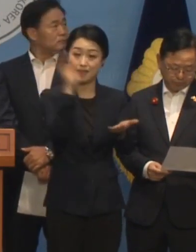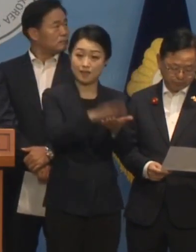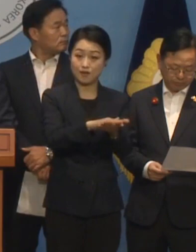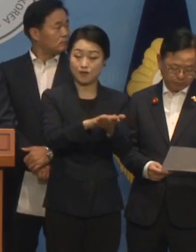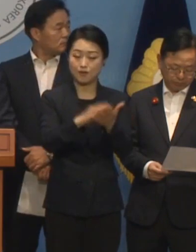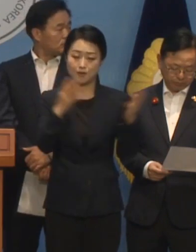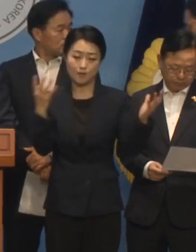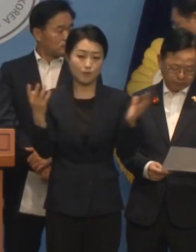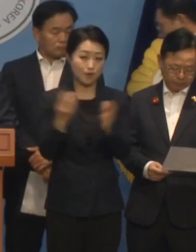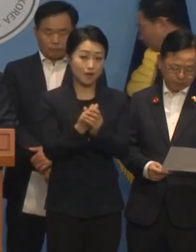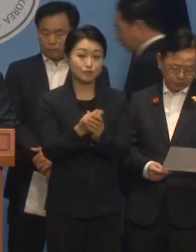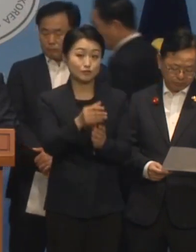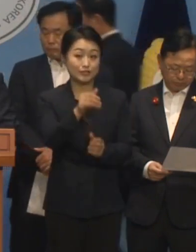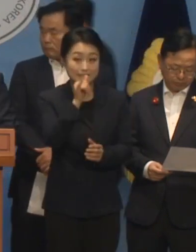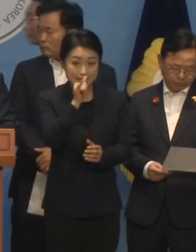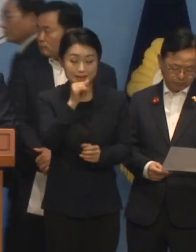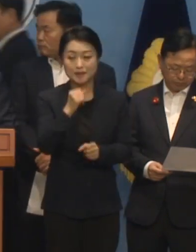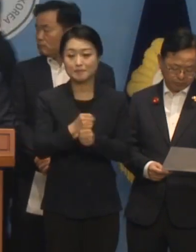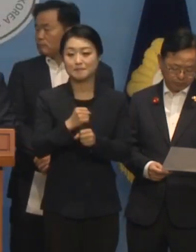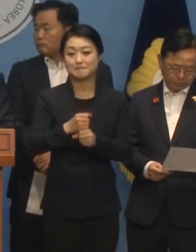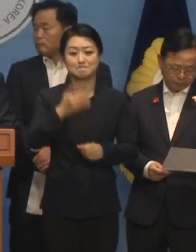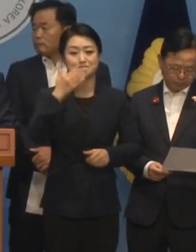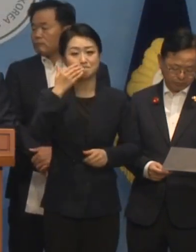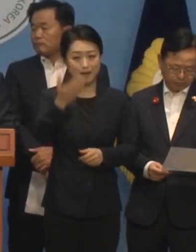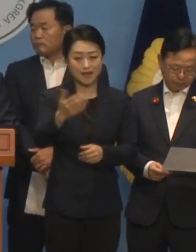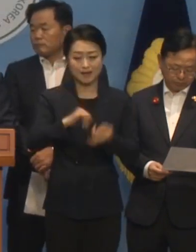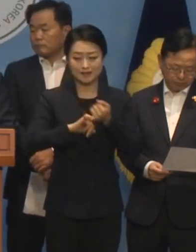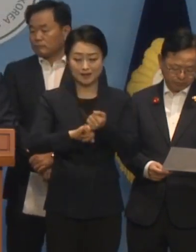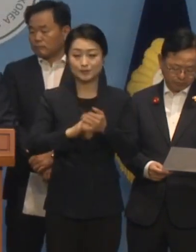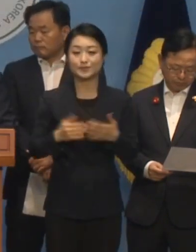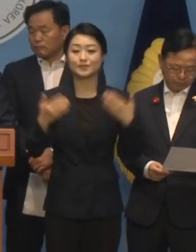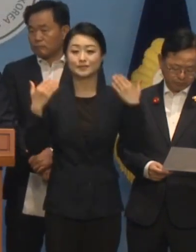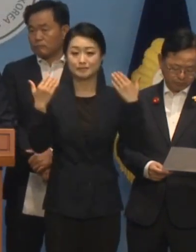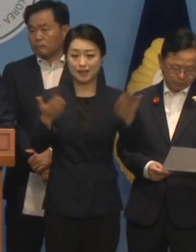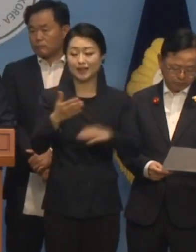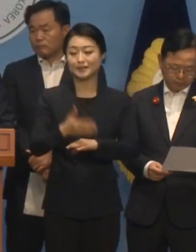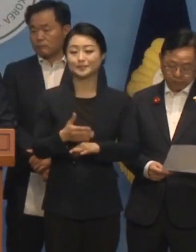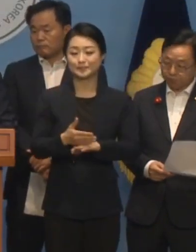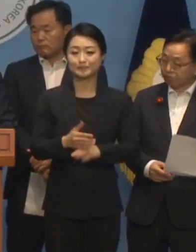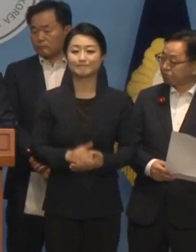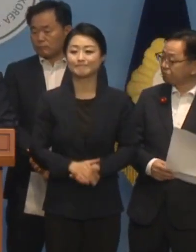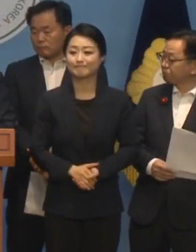검찰개혁을 완수하는 계기로 삼겠다는 약속을 드립니다. 감사합니다.